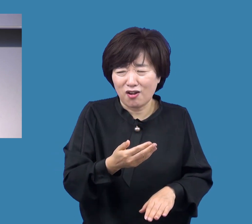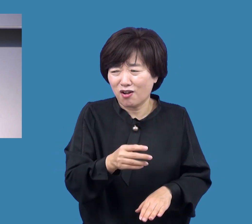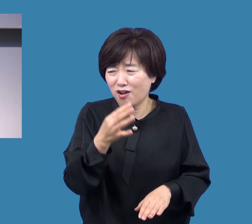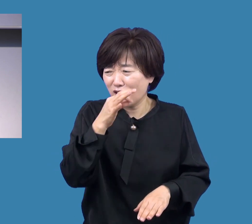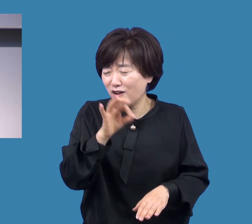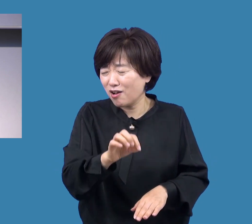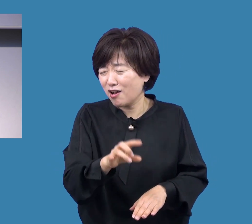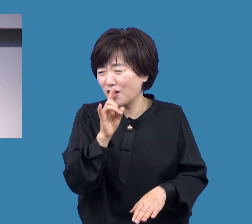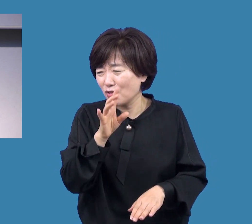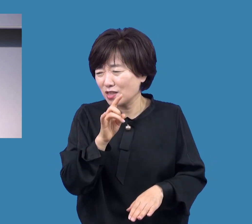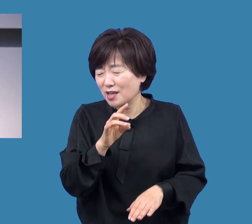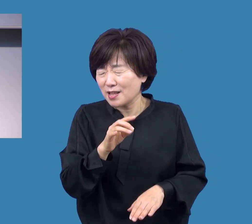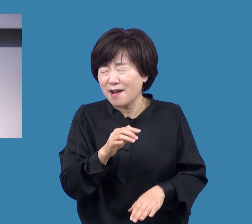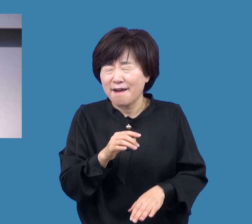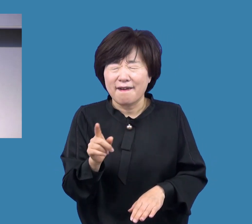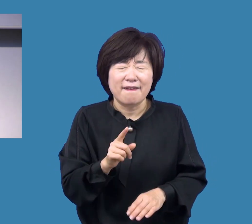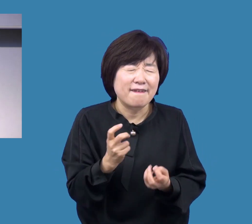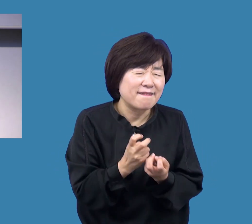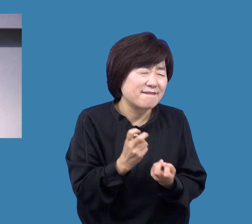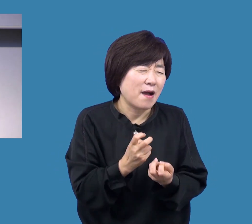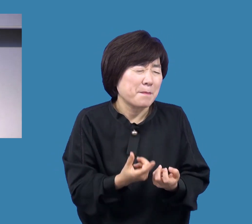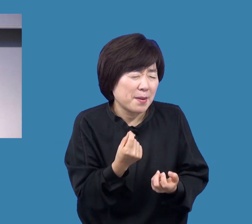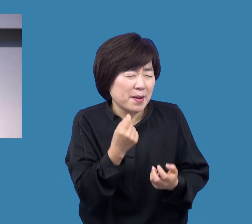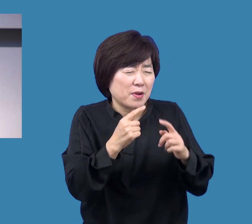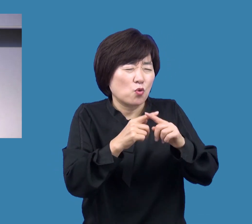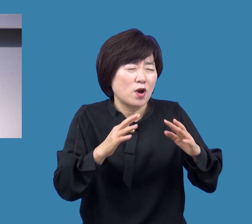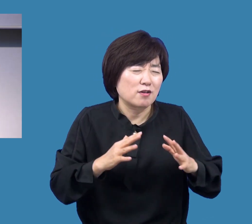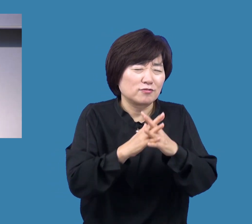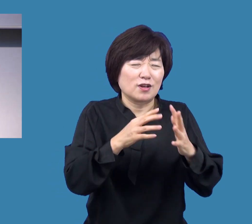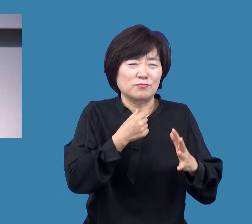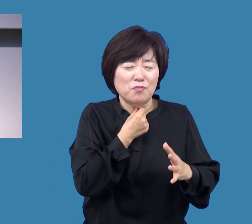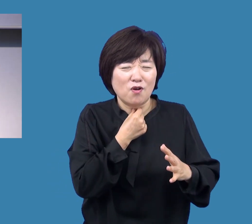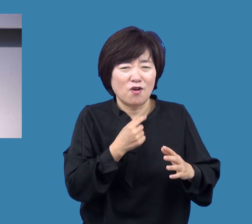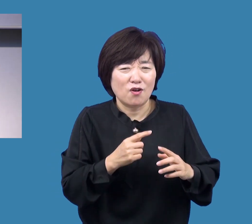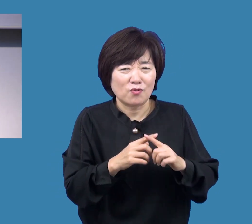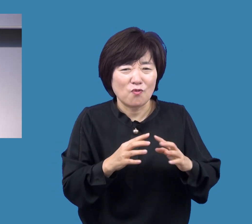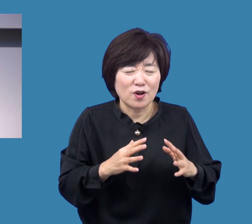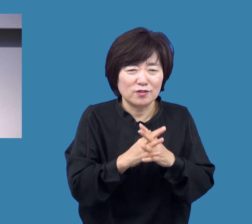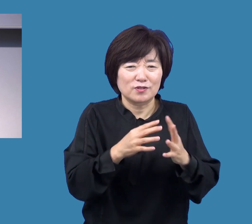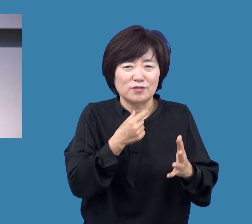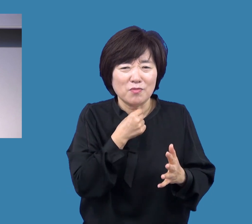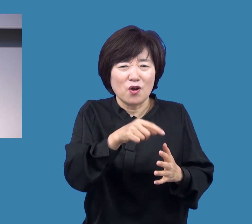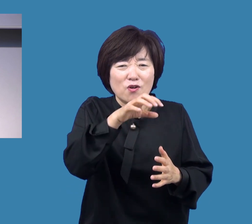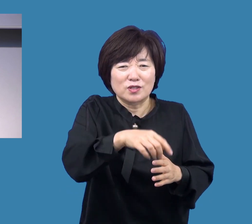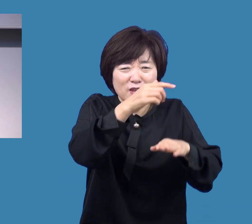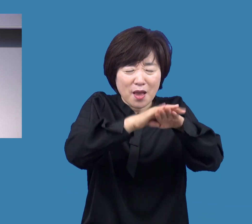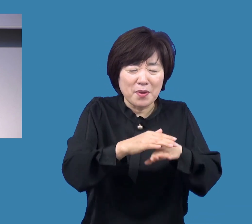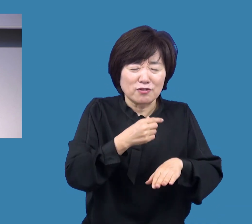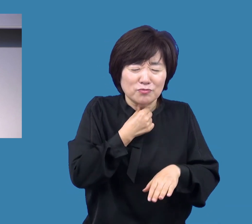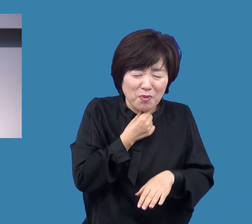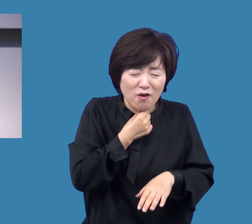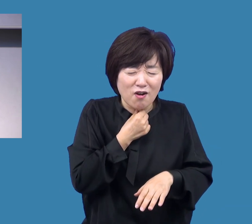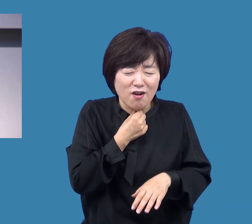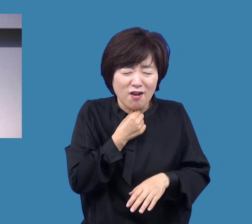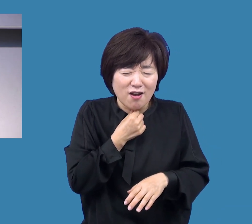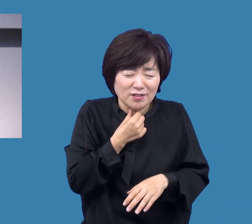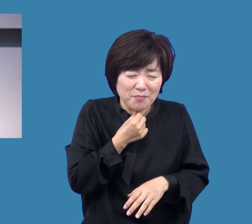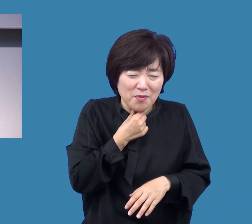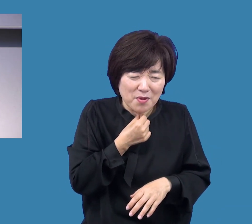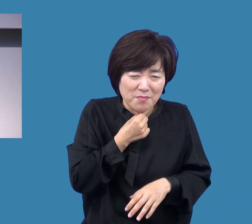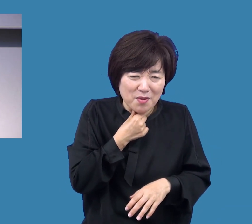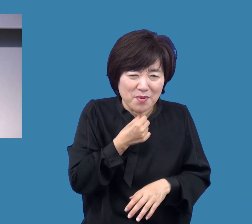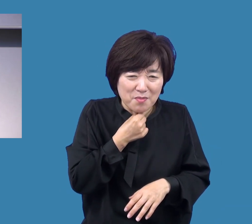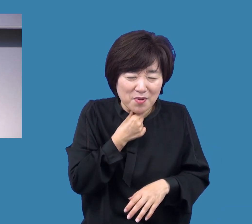빨리 줘야 되는데, 그때 진짜 그 마음이 막 불탔거든요. 이 교회를 빨리 줘야 되는데, 와 이거 줘가지고 여기서 예배 드려야 되는데 막 그 소원이 너무 크니까